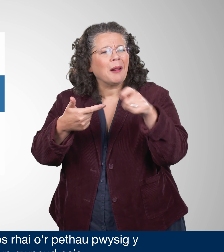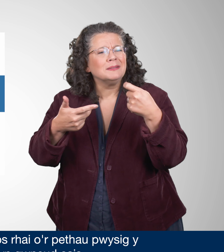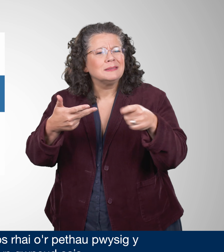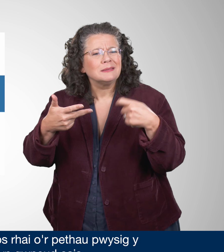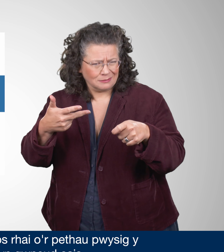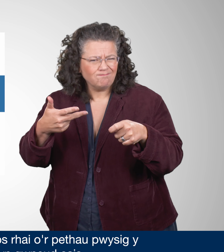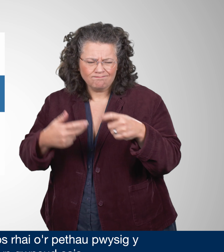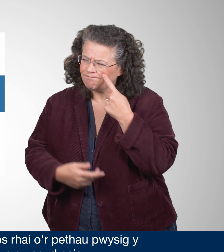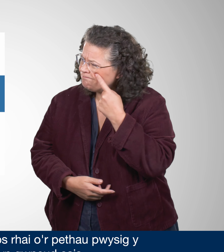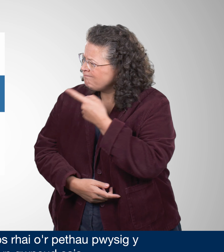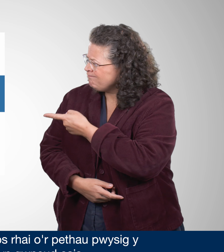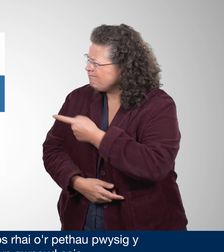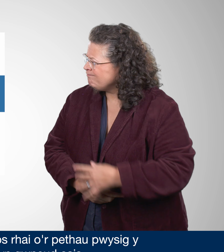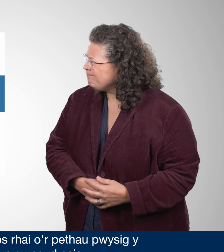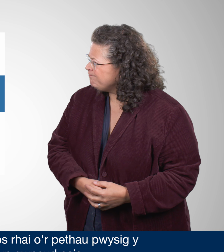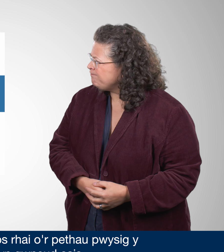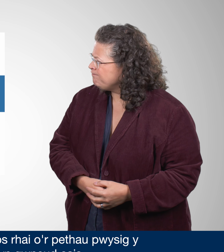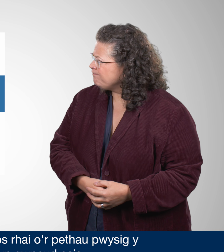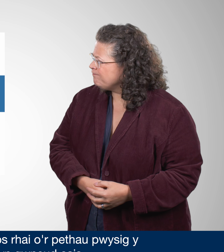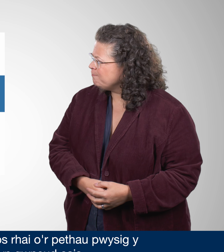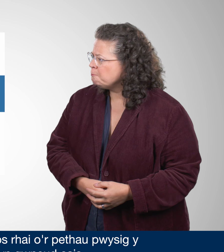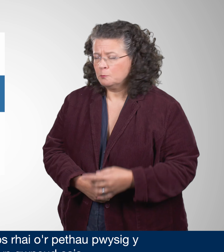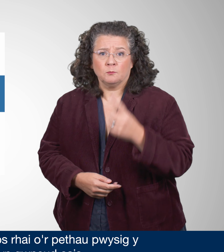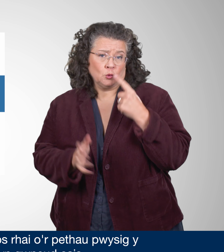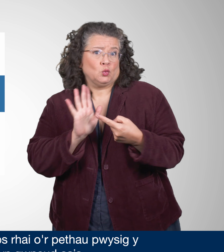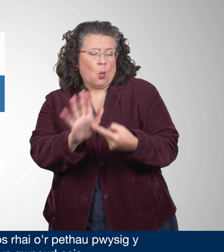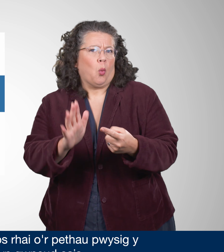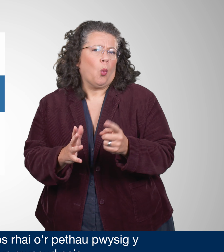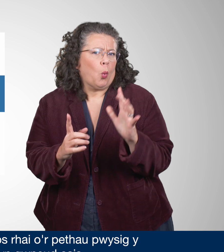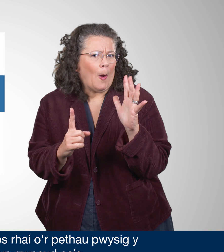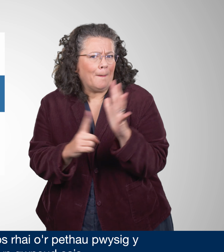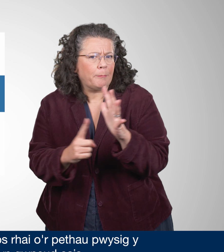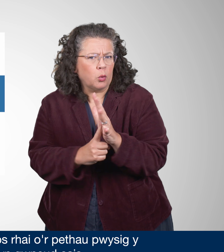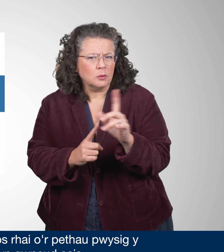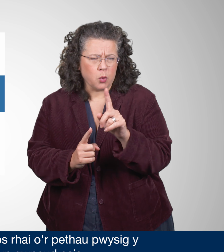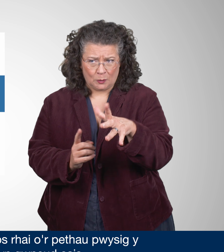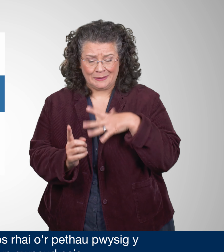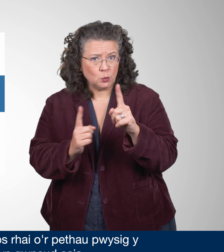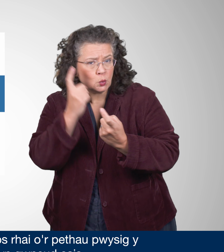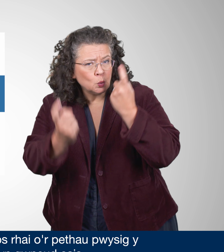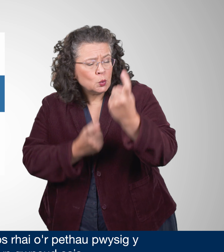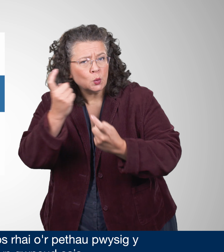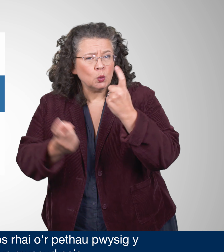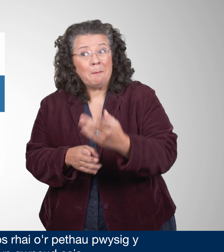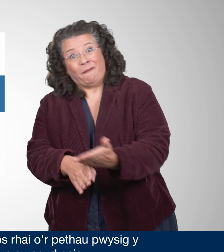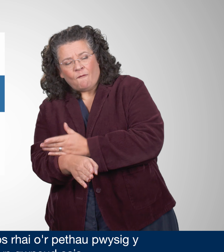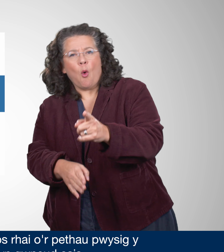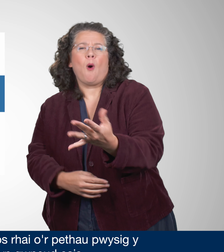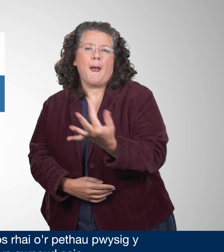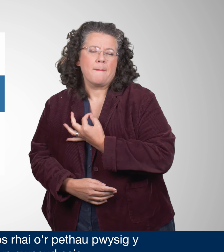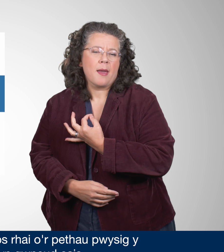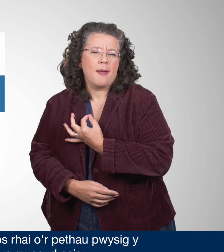Mae'r rhestr wirio hon yn dangos rhai o'r pethau pwysig y dylech eu